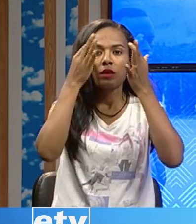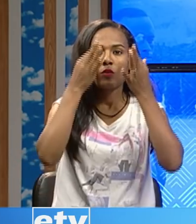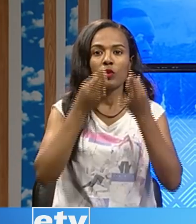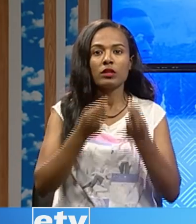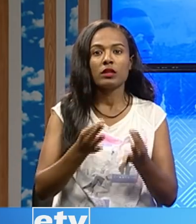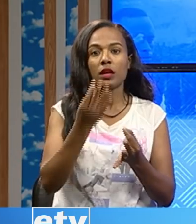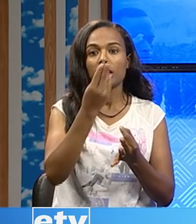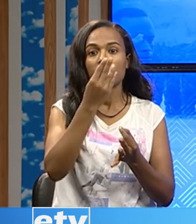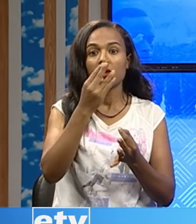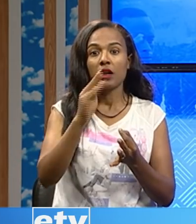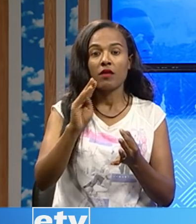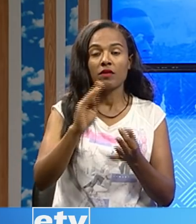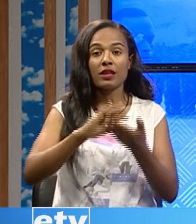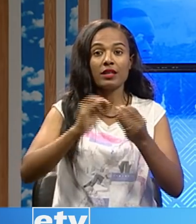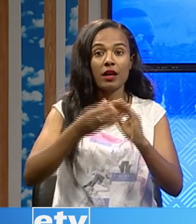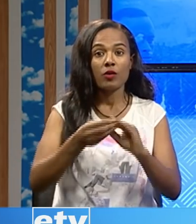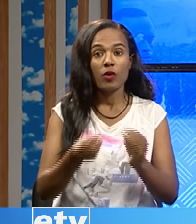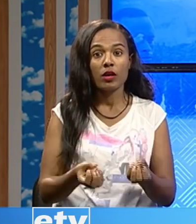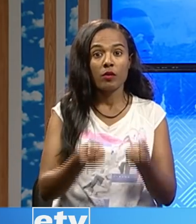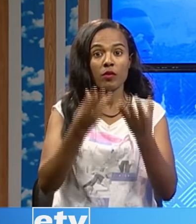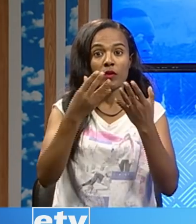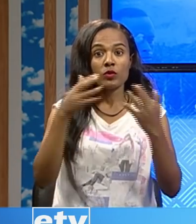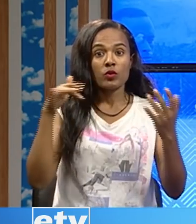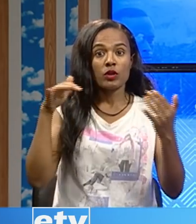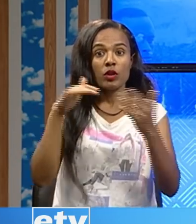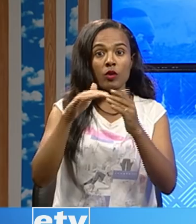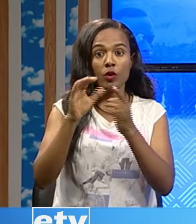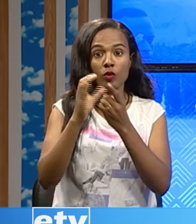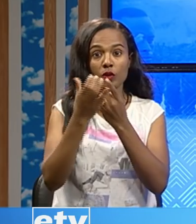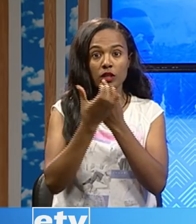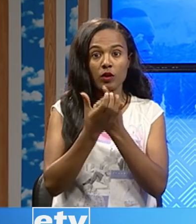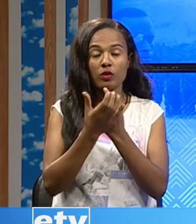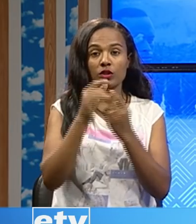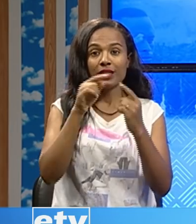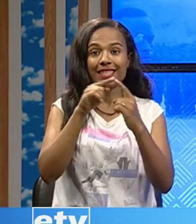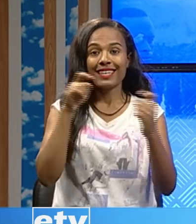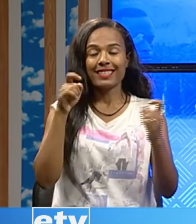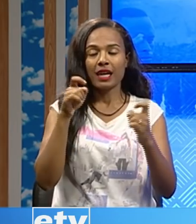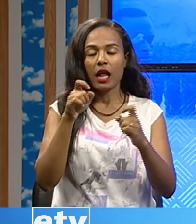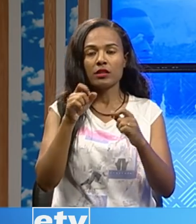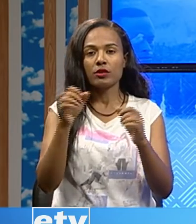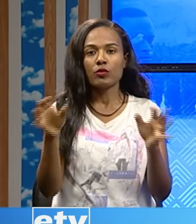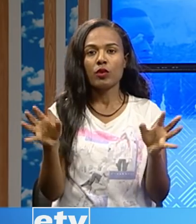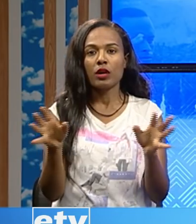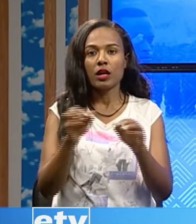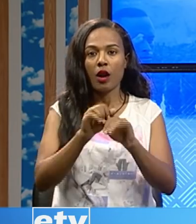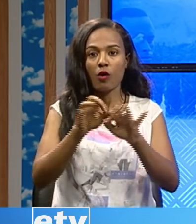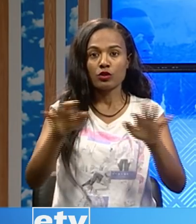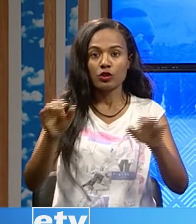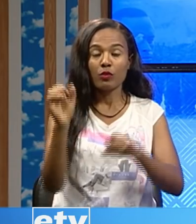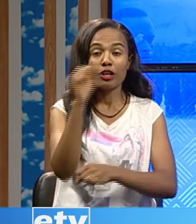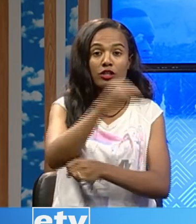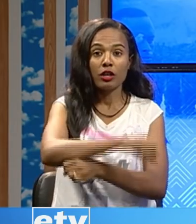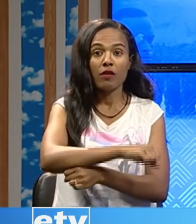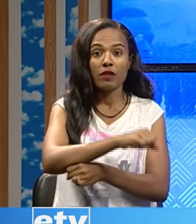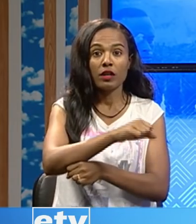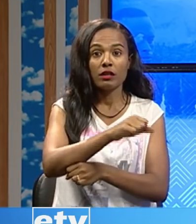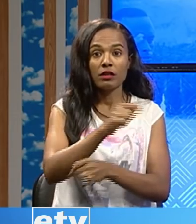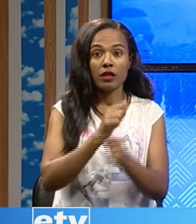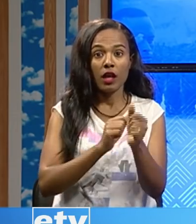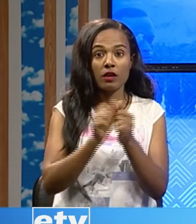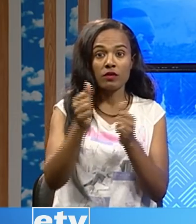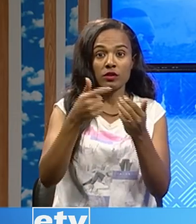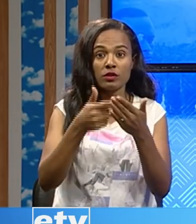ምዕራፍ በታሪኳ የሚበዙ የጦር ግዳዮችን የጠላት ምክርና ወረራዎችን በአሸናፊነት እየደመደመች